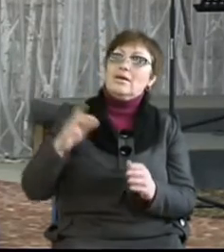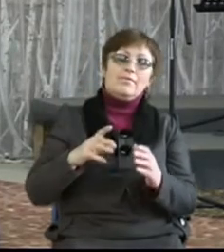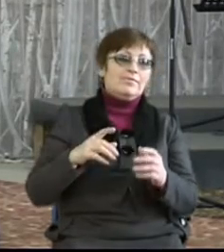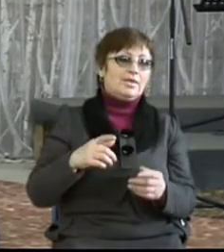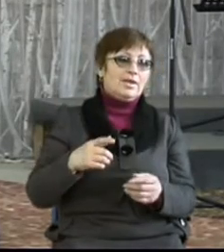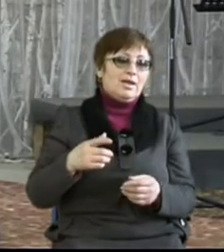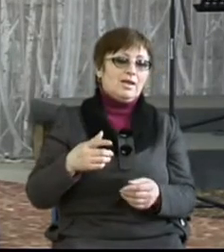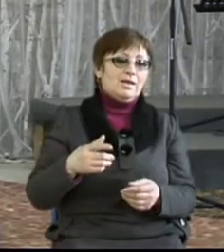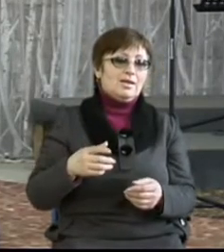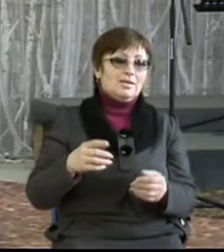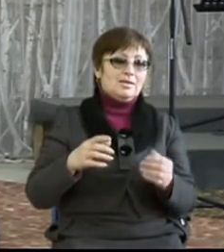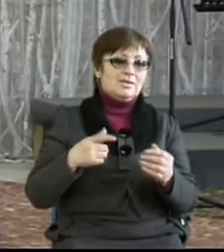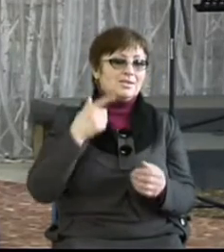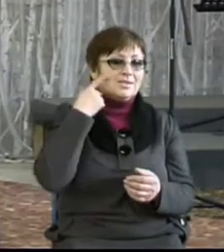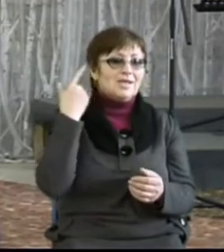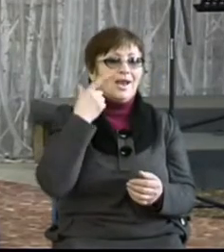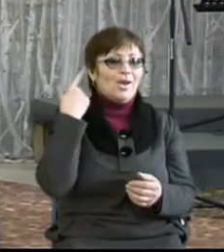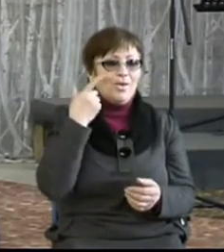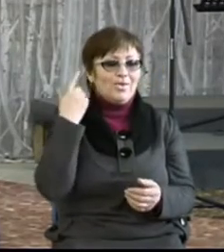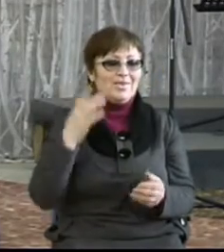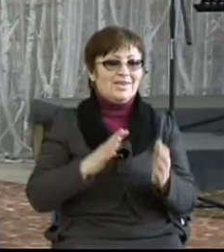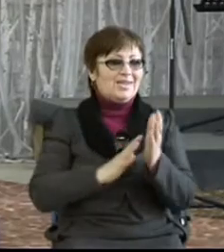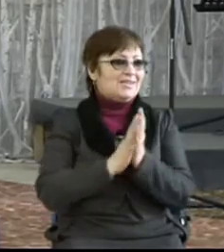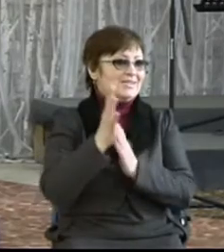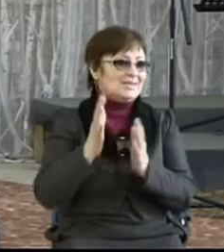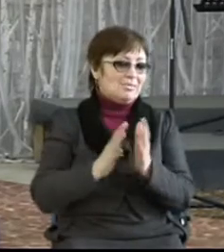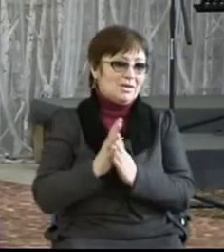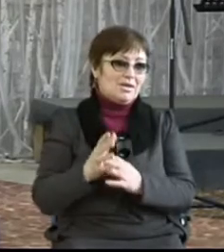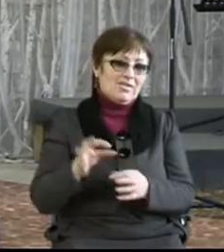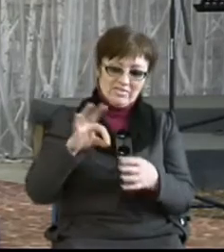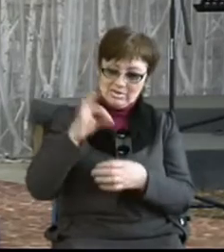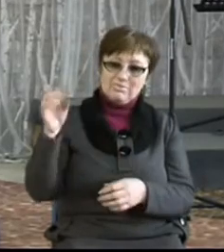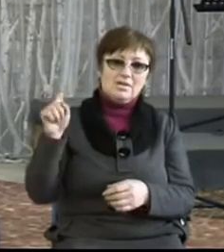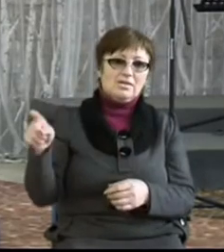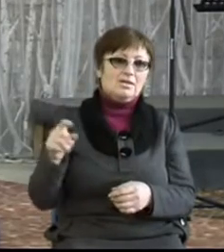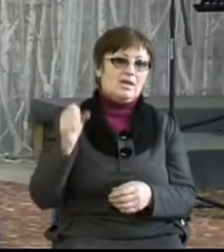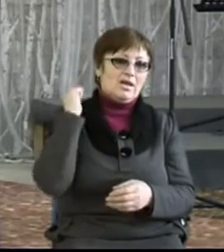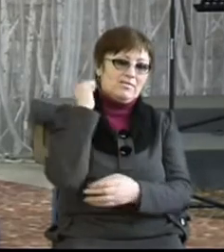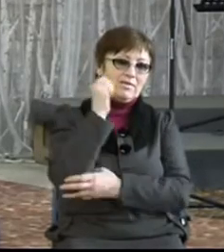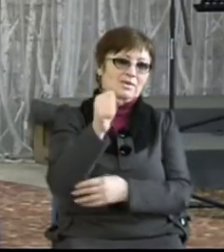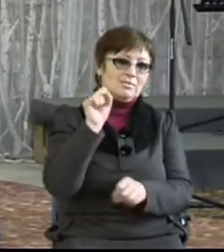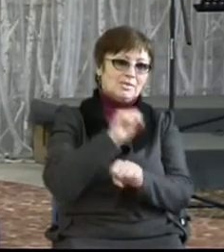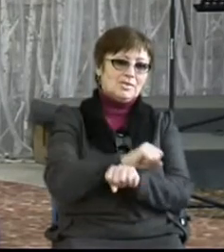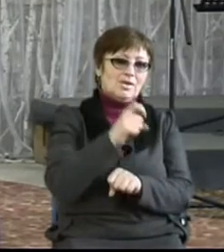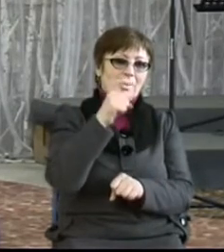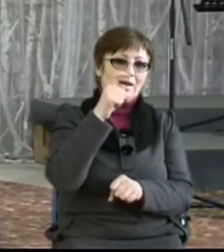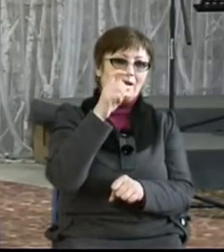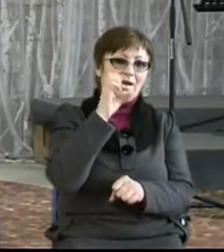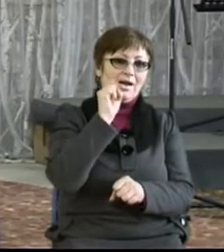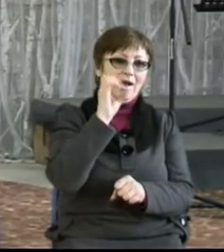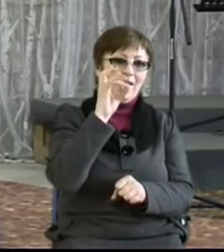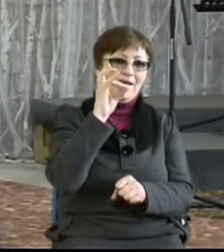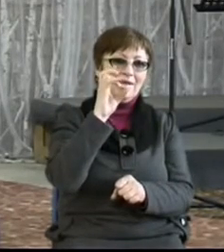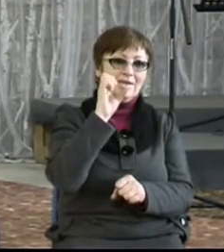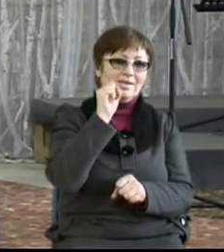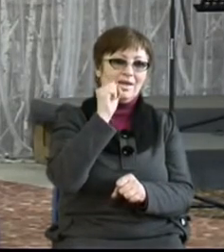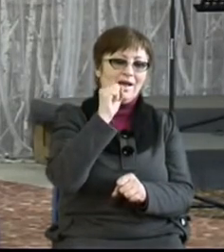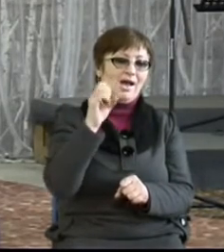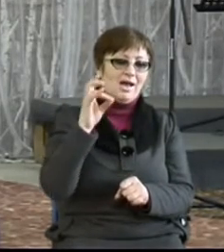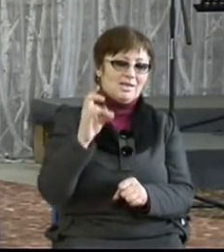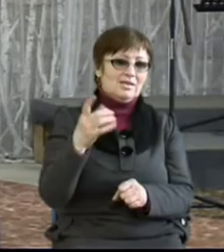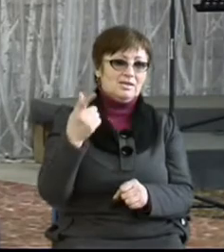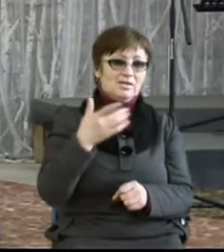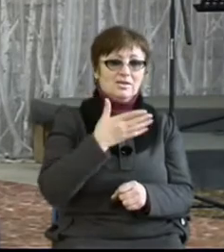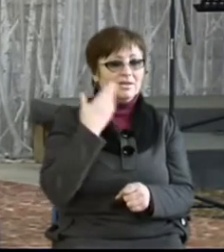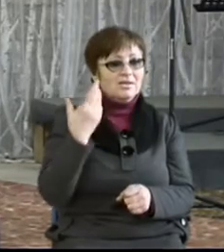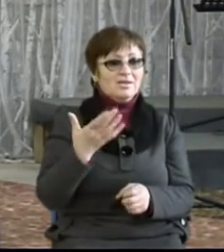она орошается, там есть пастбище, будет ему хорошо, удобно. Он выбирает и уходит. Авраам остается где? В Ханаане. В той земле, которая